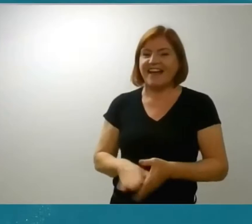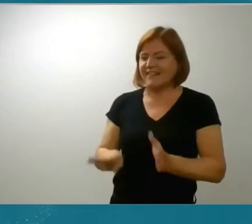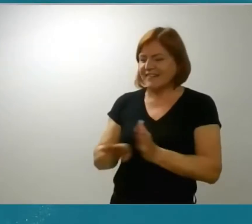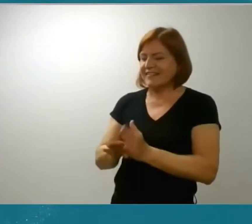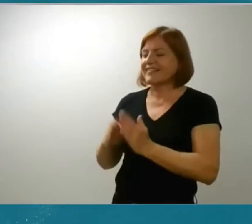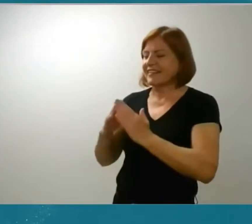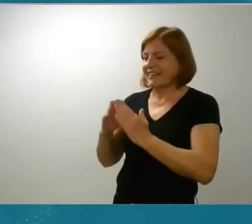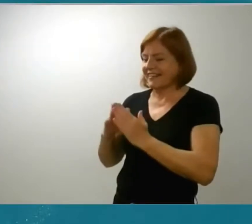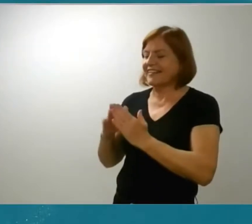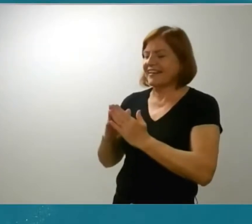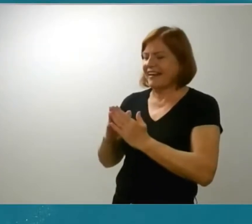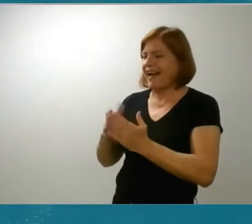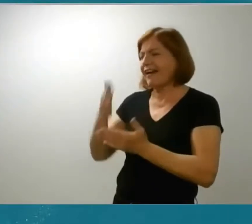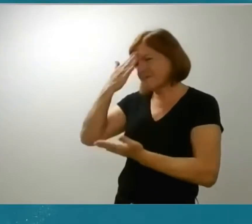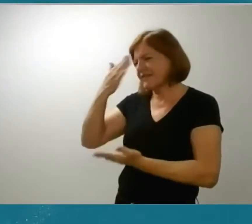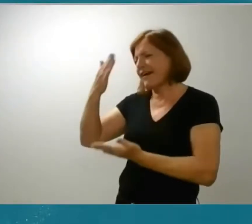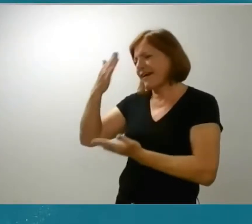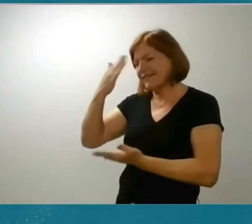Provérbios